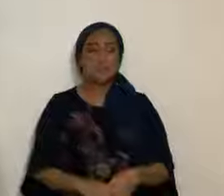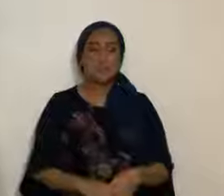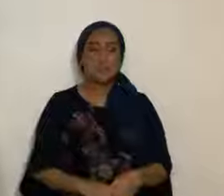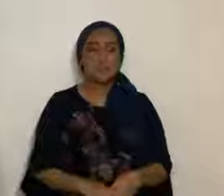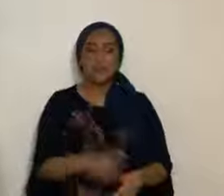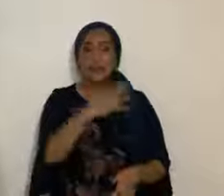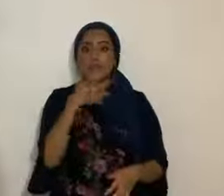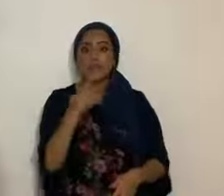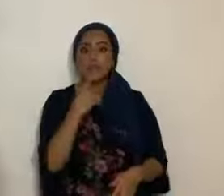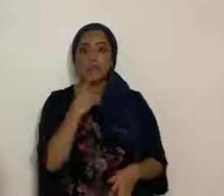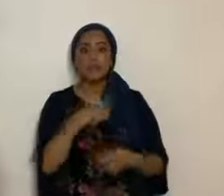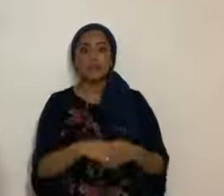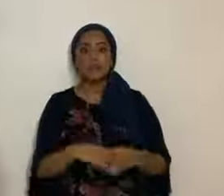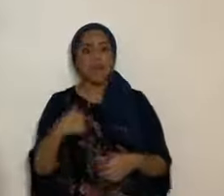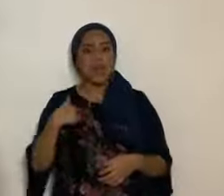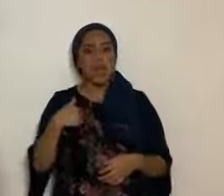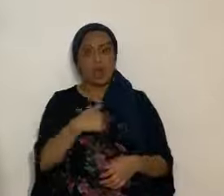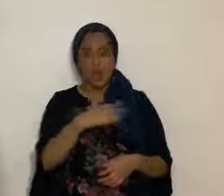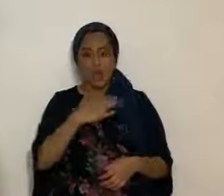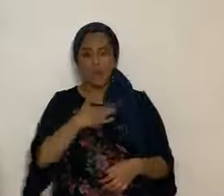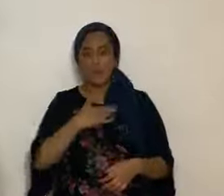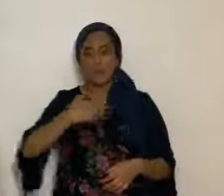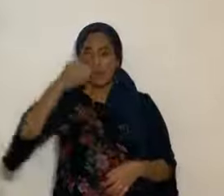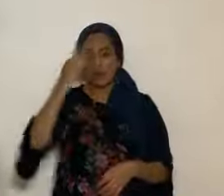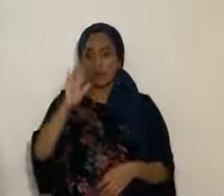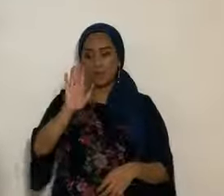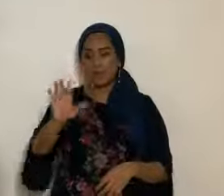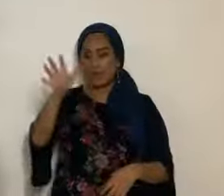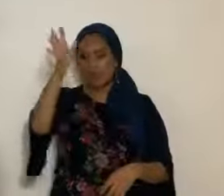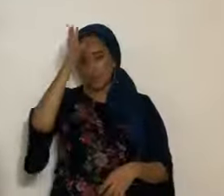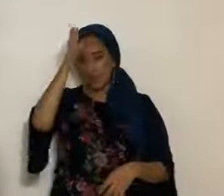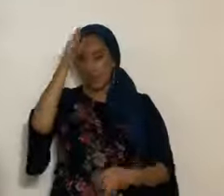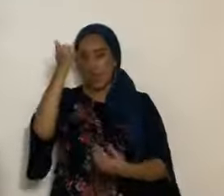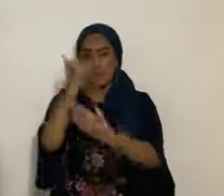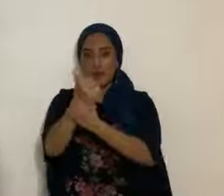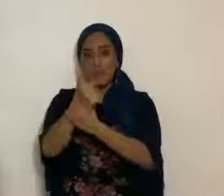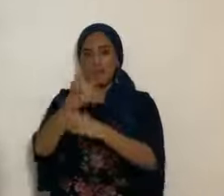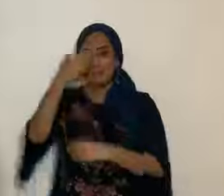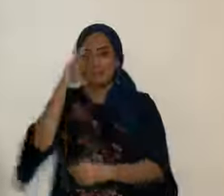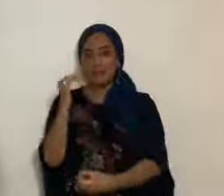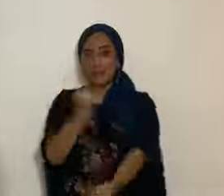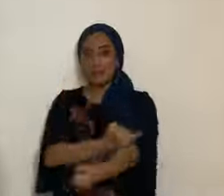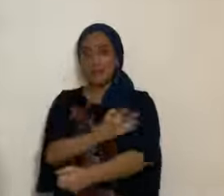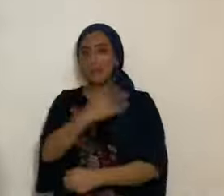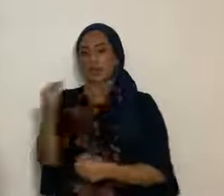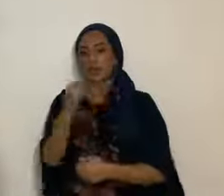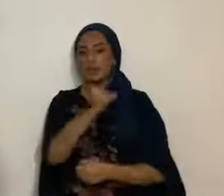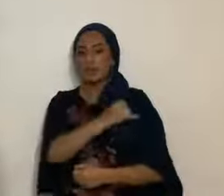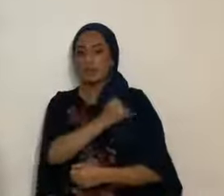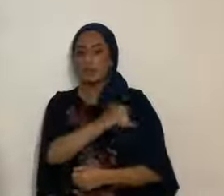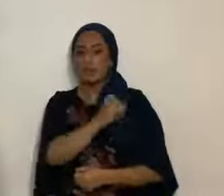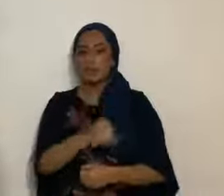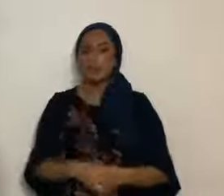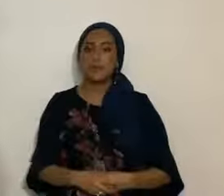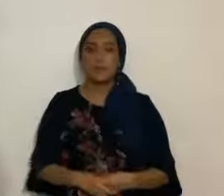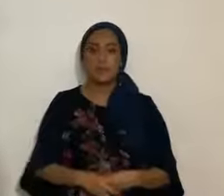dijo: yo soy el Elohim de tu padre, Elohim de Abraham, Elohim de Isaac y Elohim de Jacob. Entonces Moisés